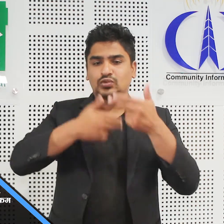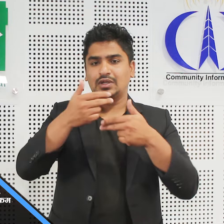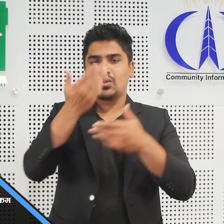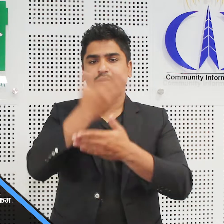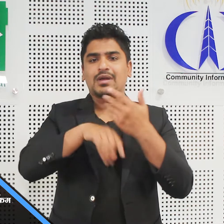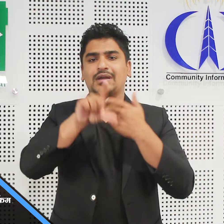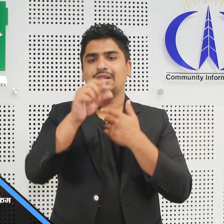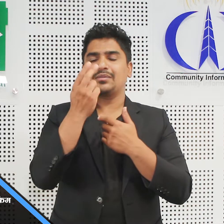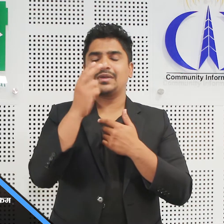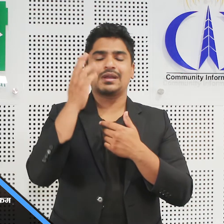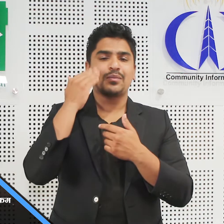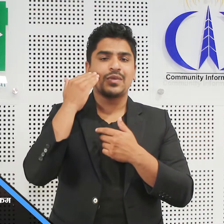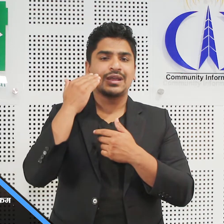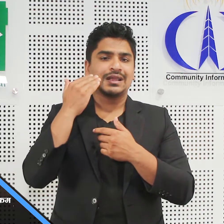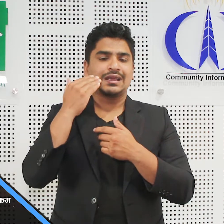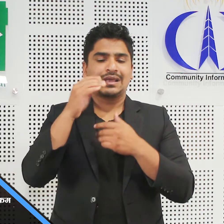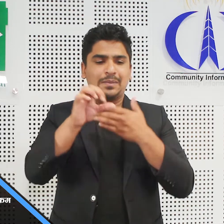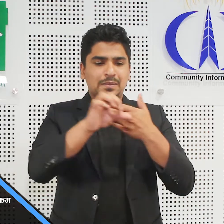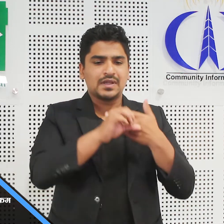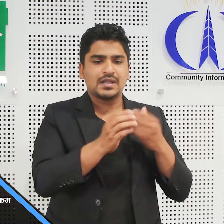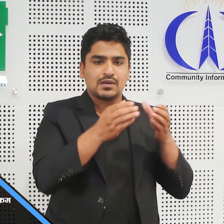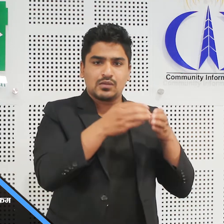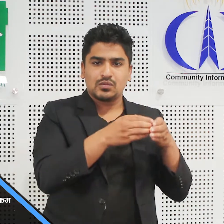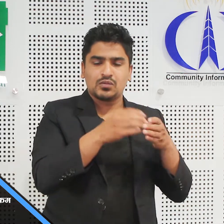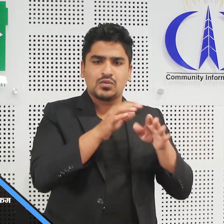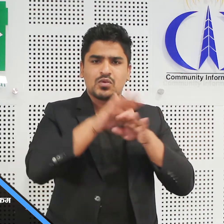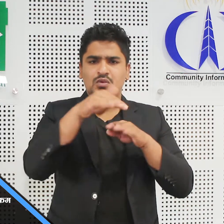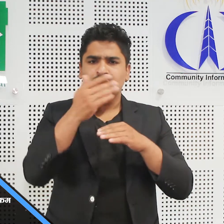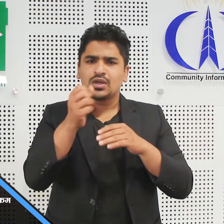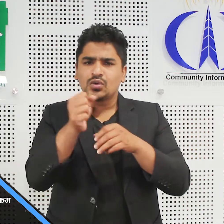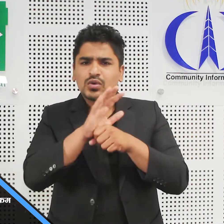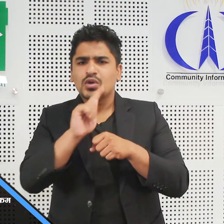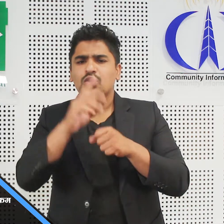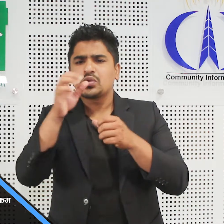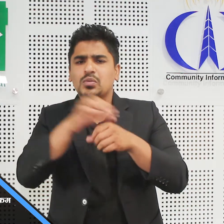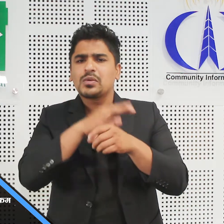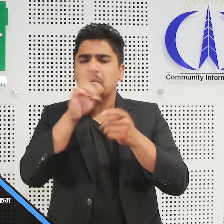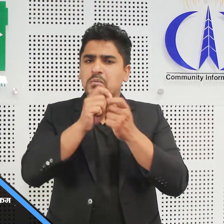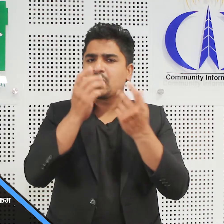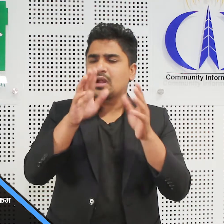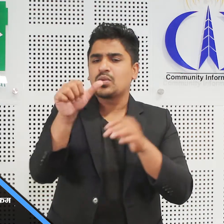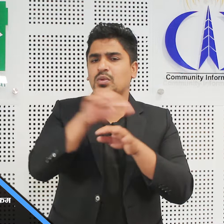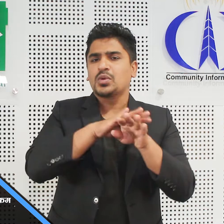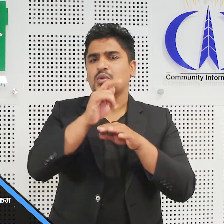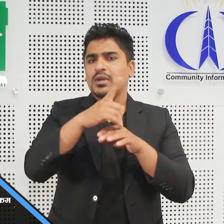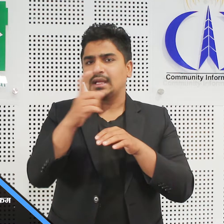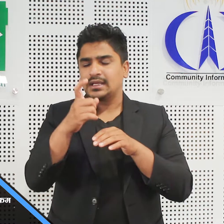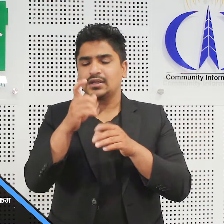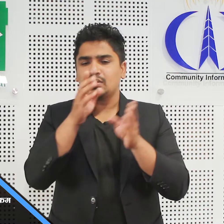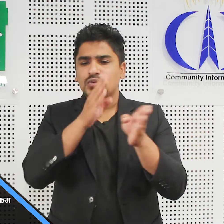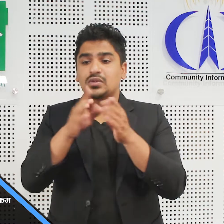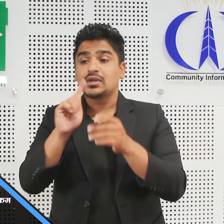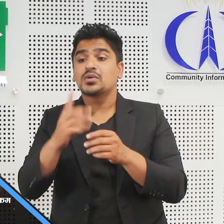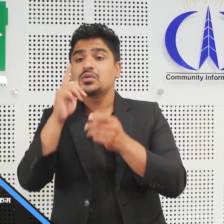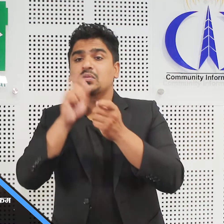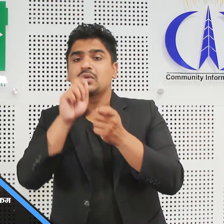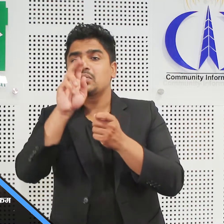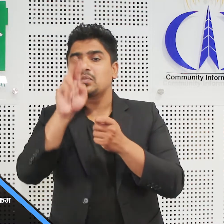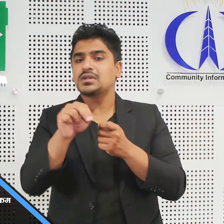पनि रहेका छन्। दैनिक पसल व्यवसाय गरेर आफ्नो गुजारा चलाइरहेका अपाङ्गता भएका महिला पिछडिएका वर्गहरूलाई